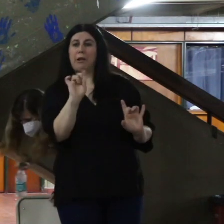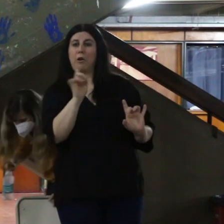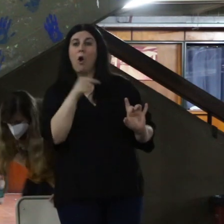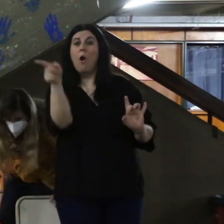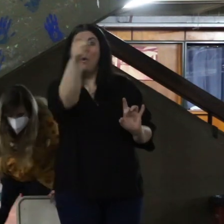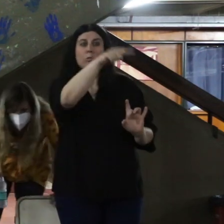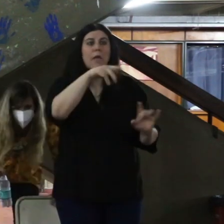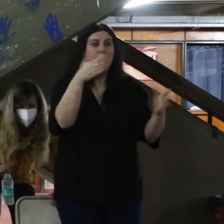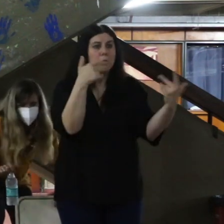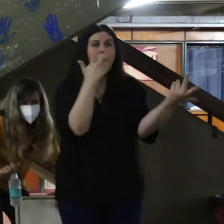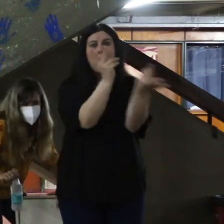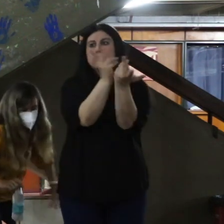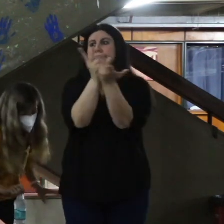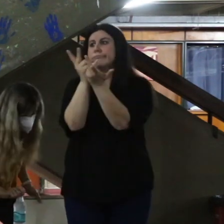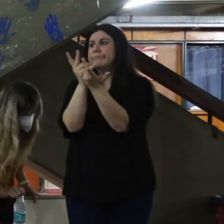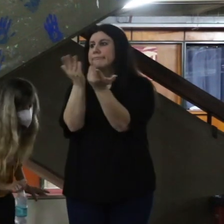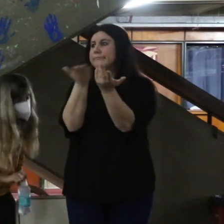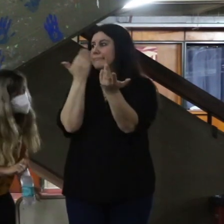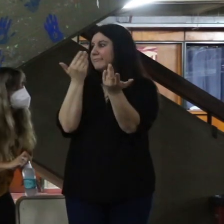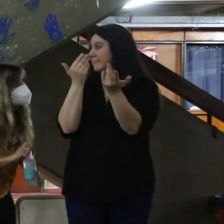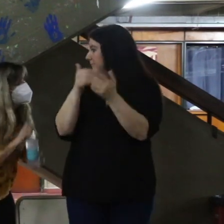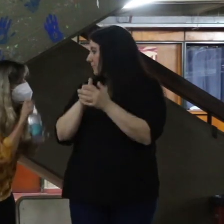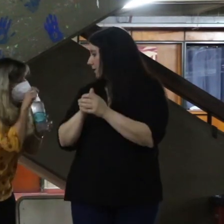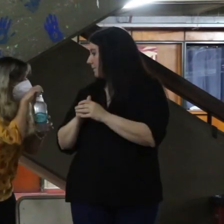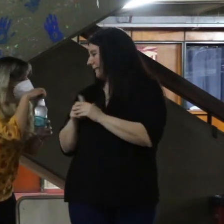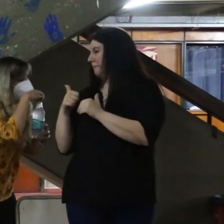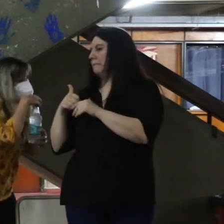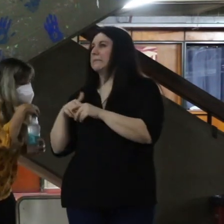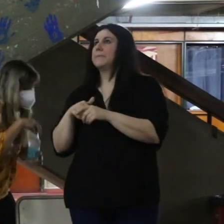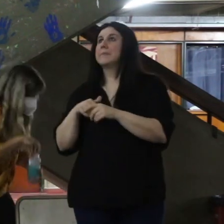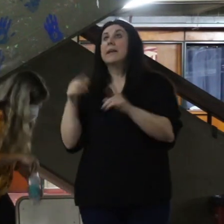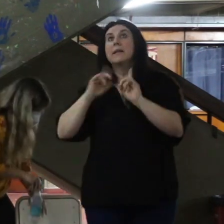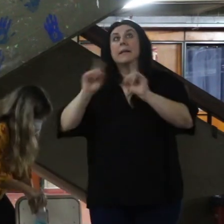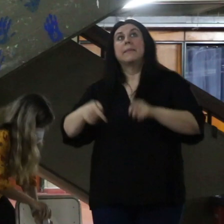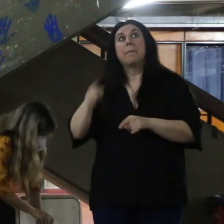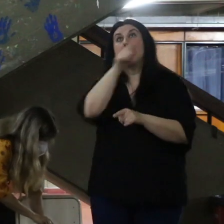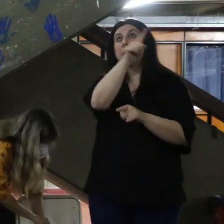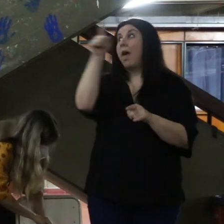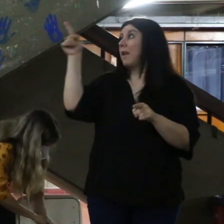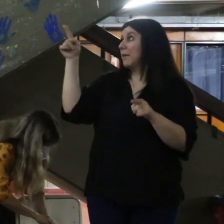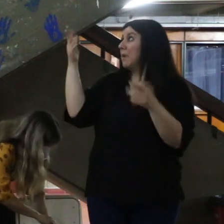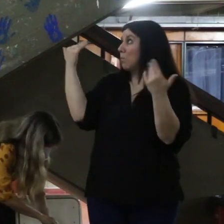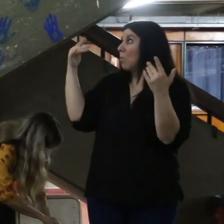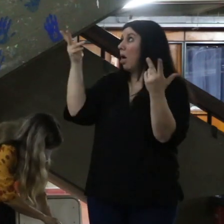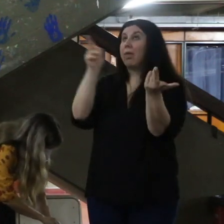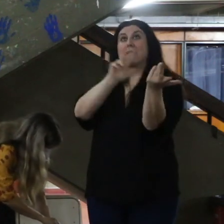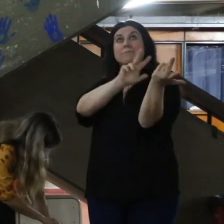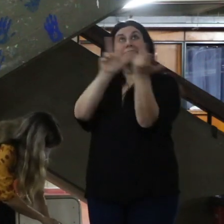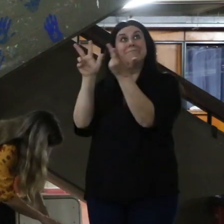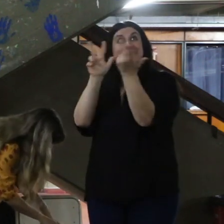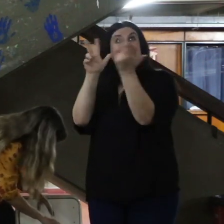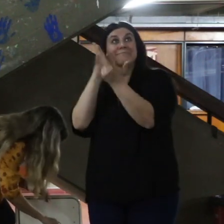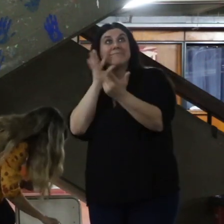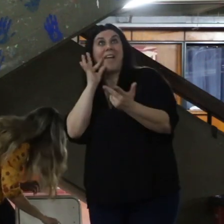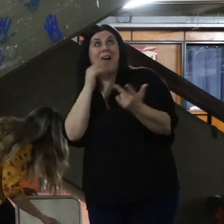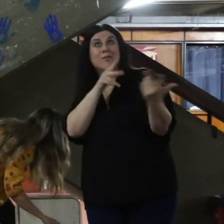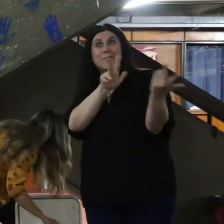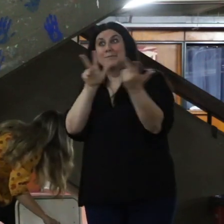los de la platea, también los de la popular, ¿sí?, que andan por ahí arriba,